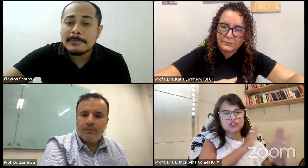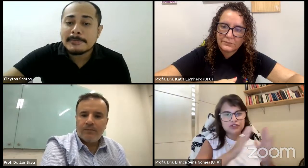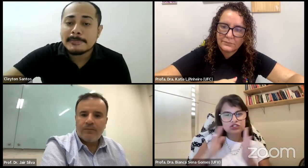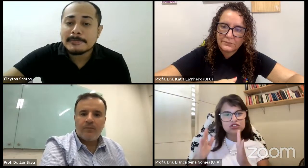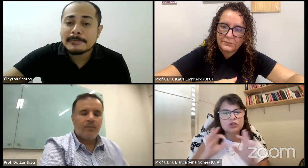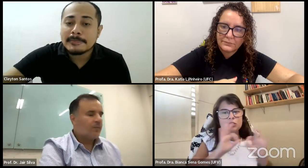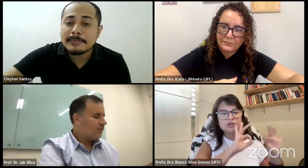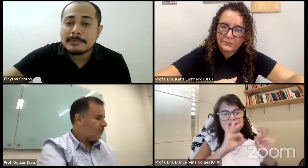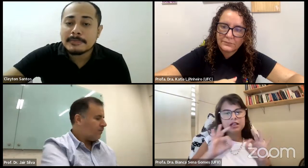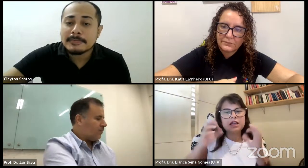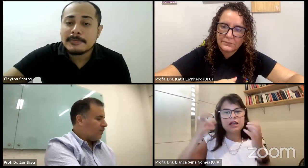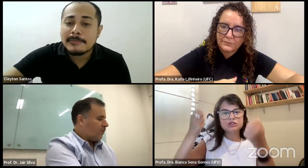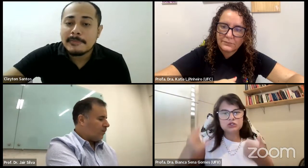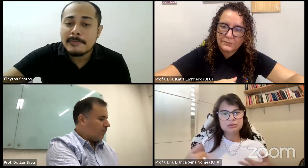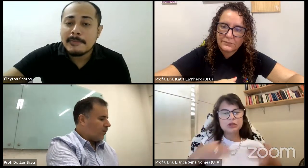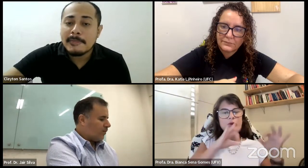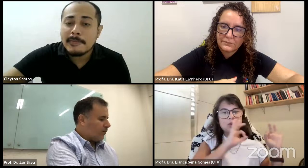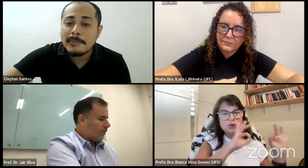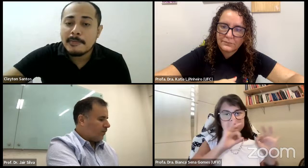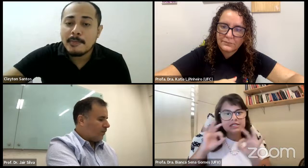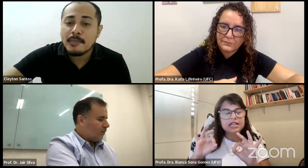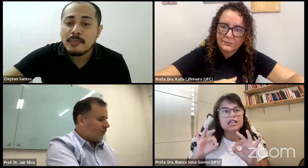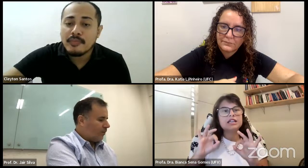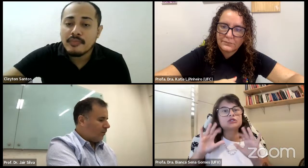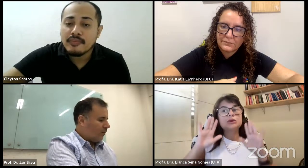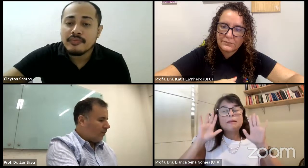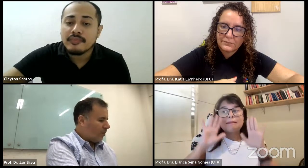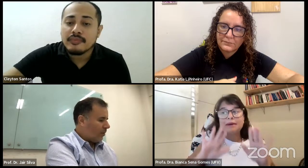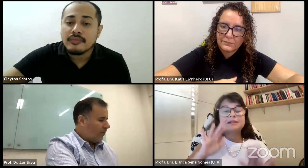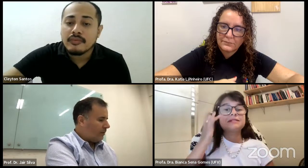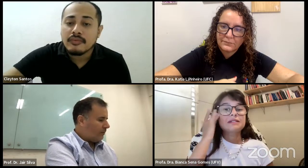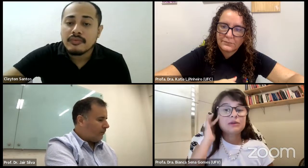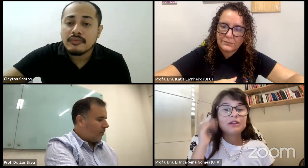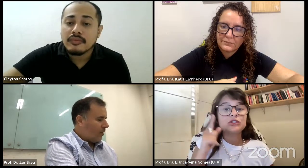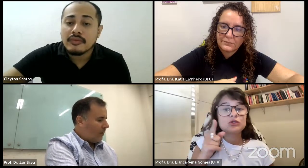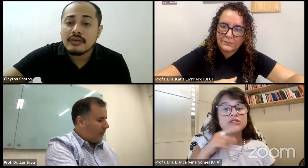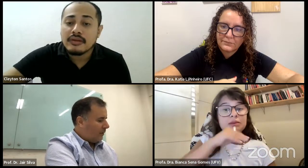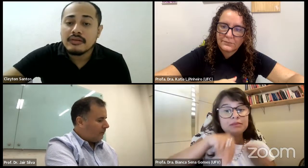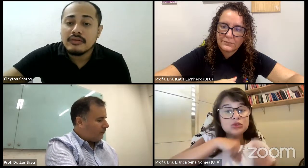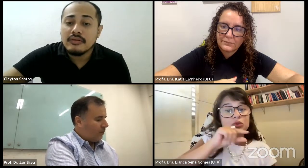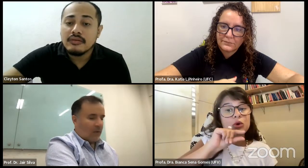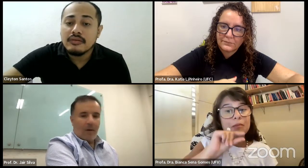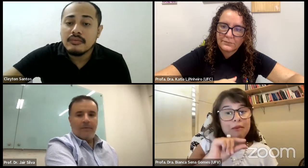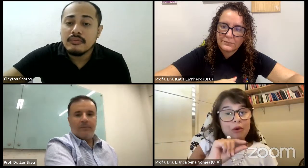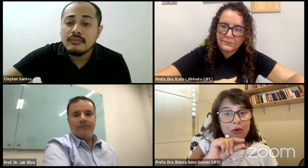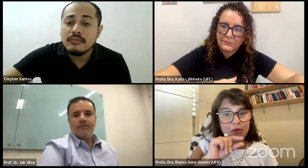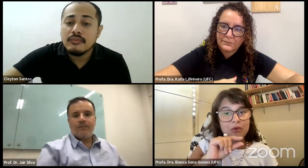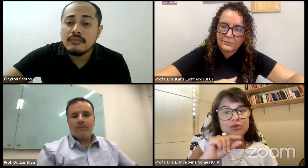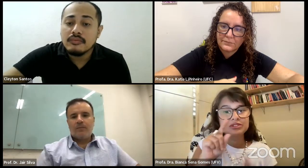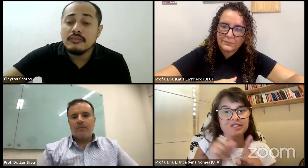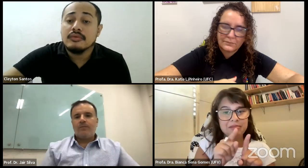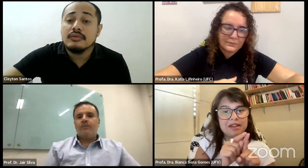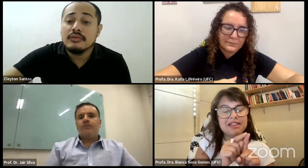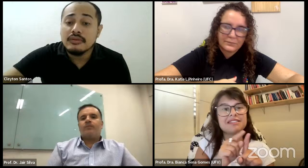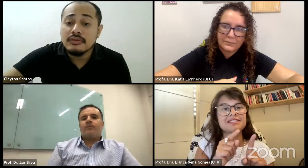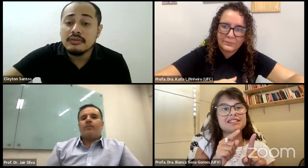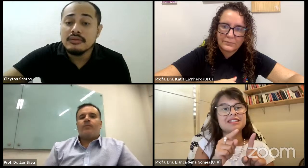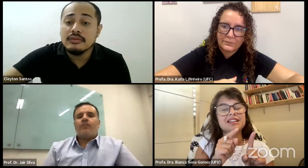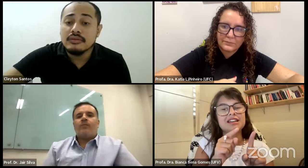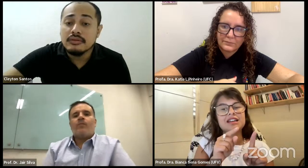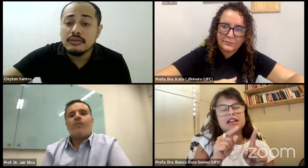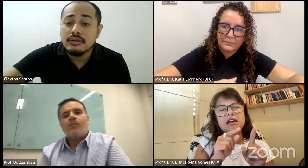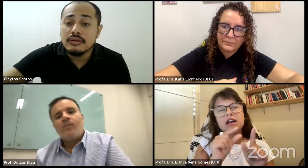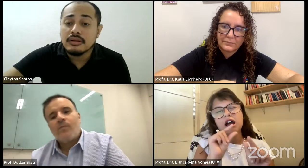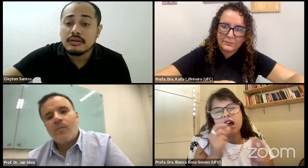que a sua metodologia pode, vários pontos com o professor Charley, né, está bem apresentada,